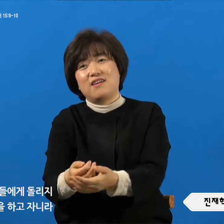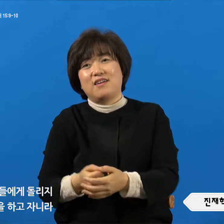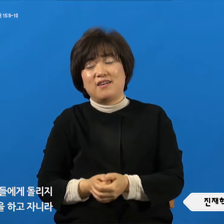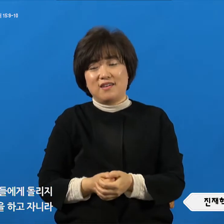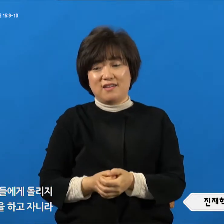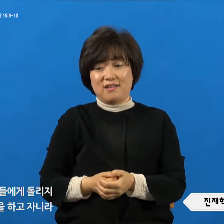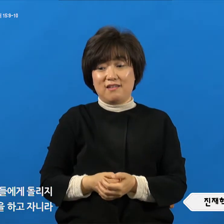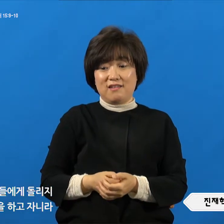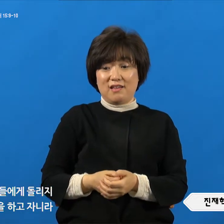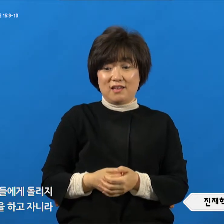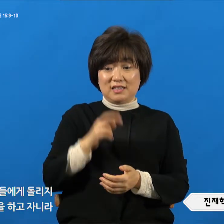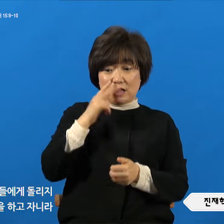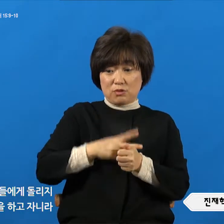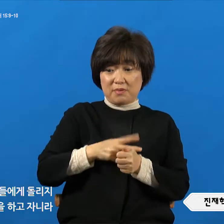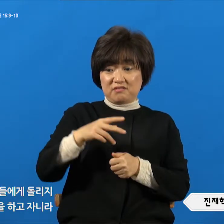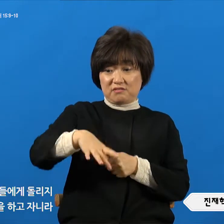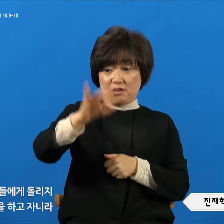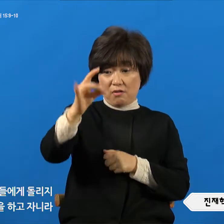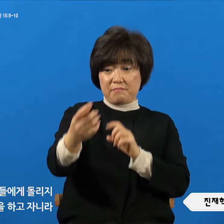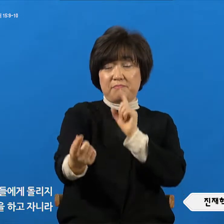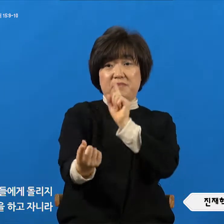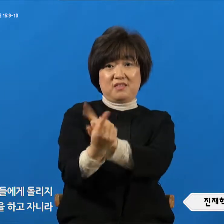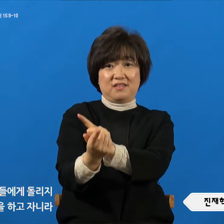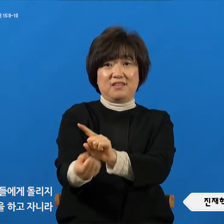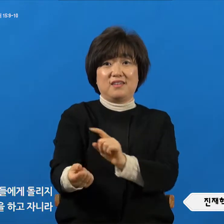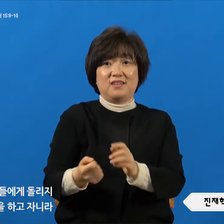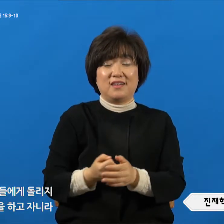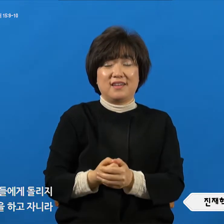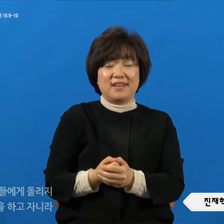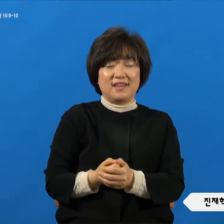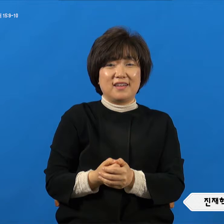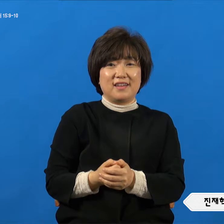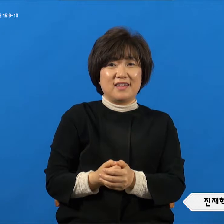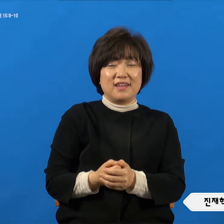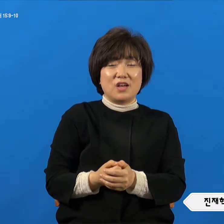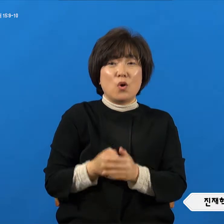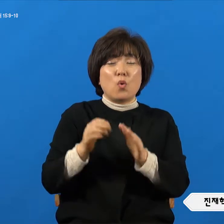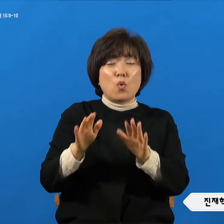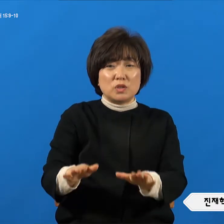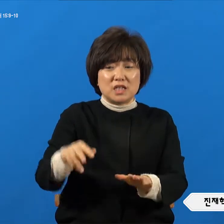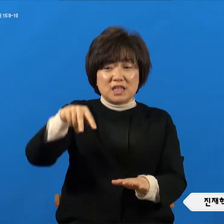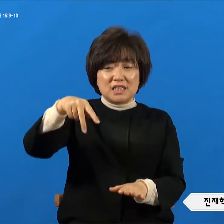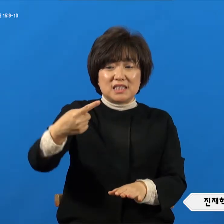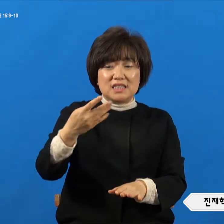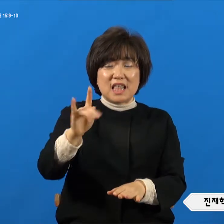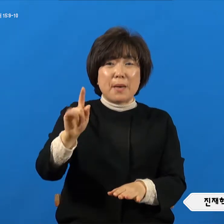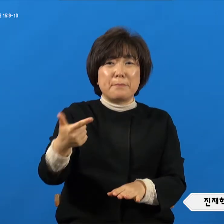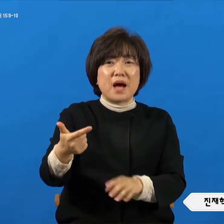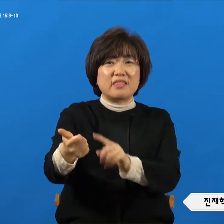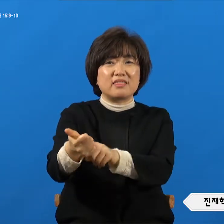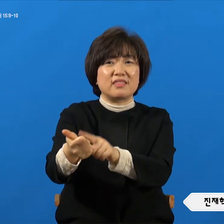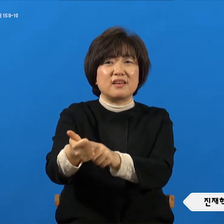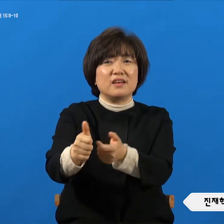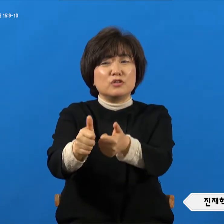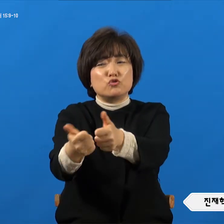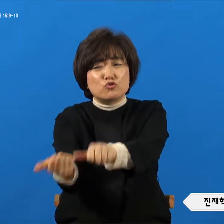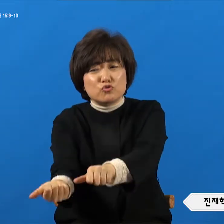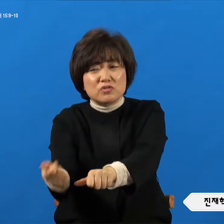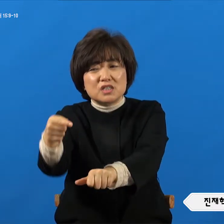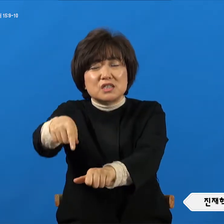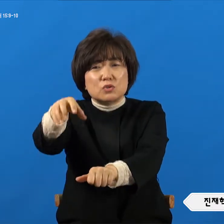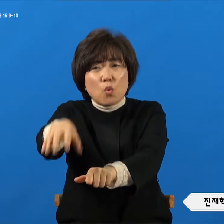처음 만났습니다. 성경은 오늘 스데반의 순교의 현장에 사울이